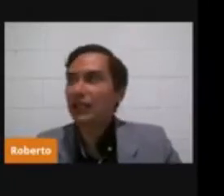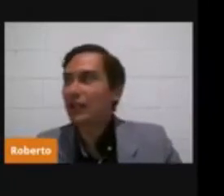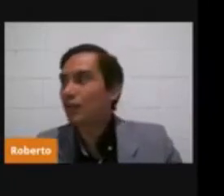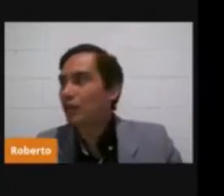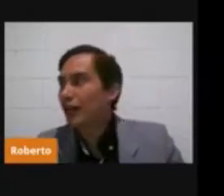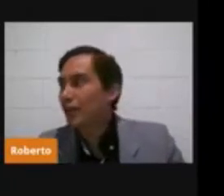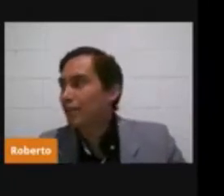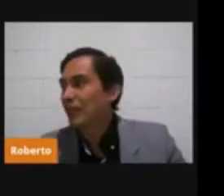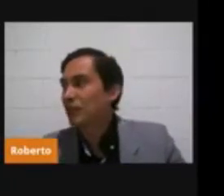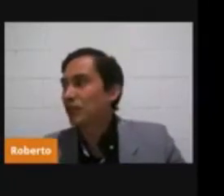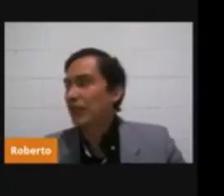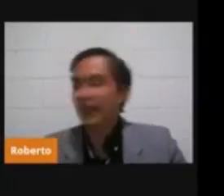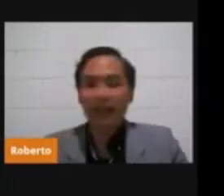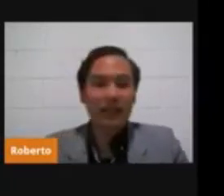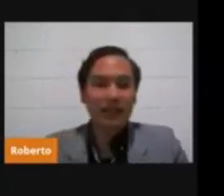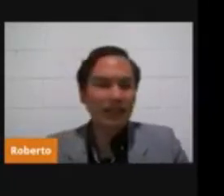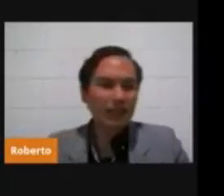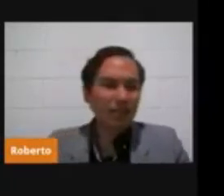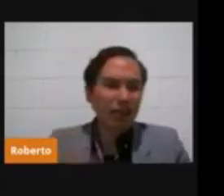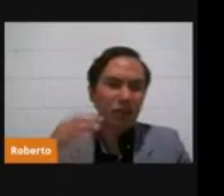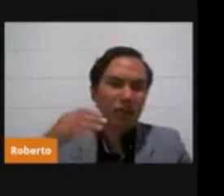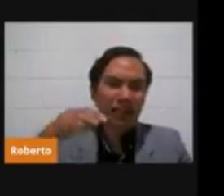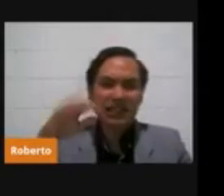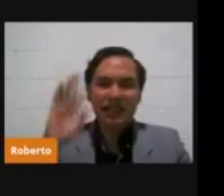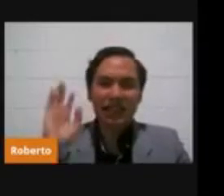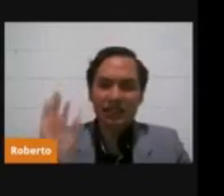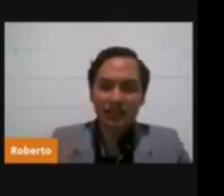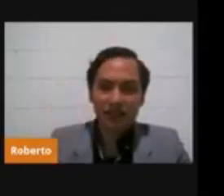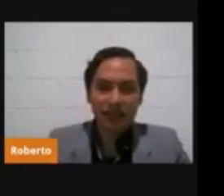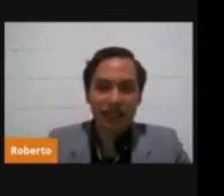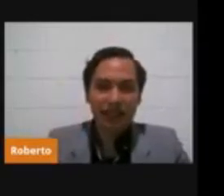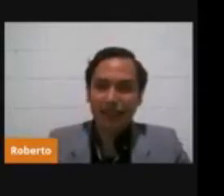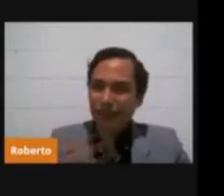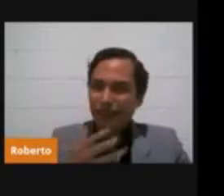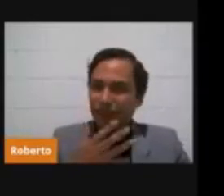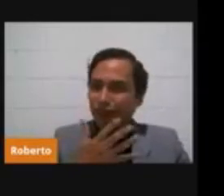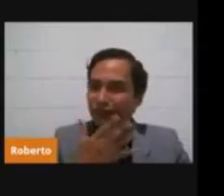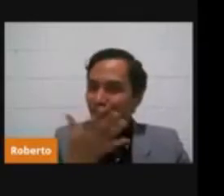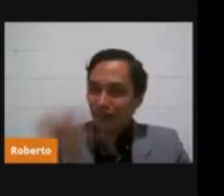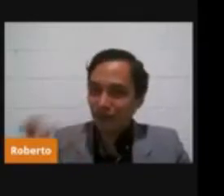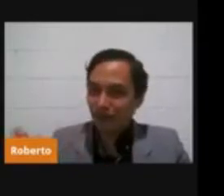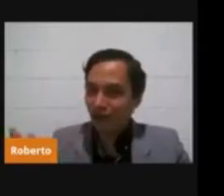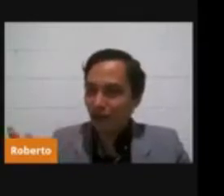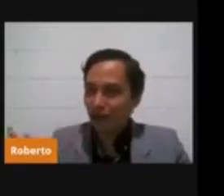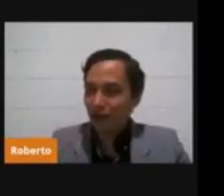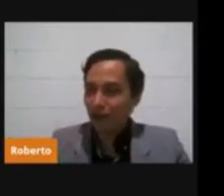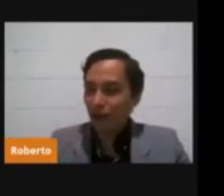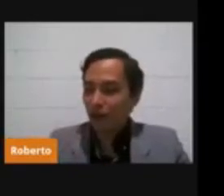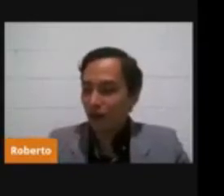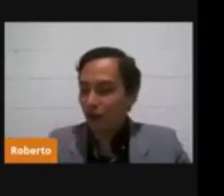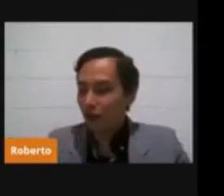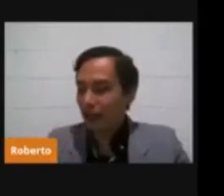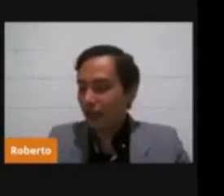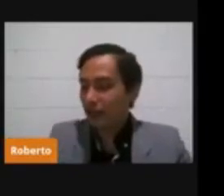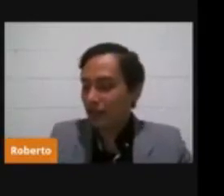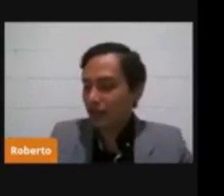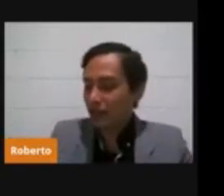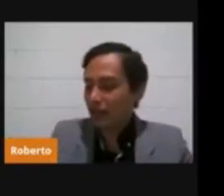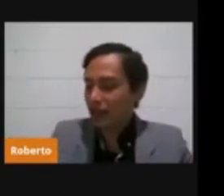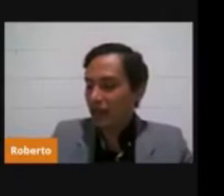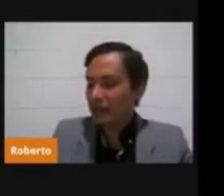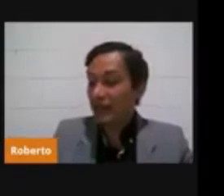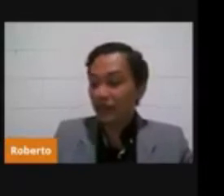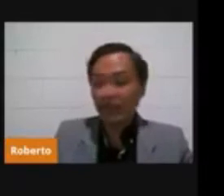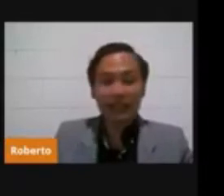menos sería como que yo dijera, sí, las mujercitas. Eso no es un término correcto, o como que